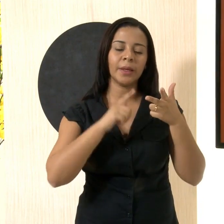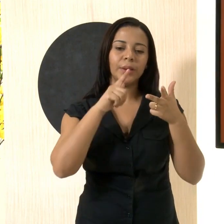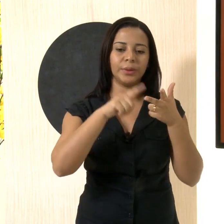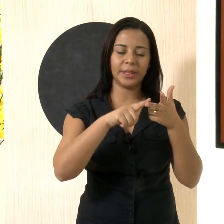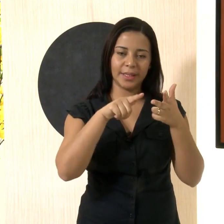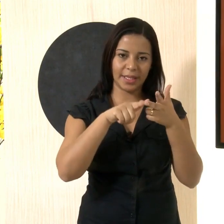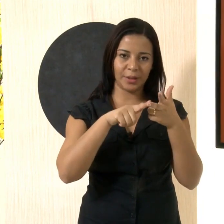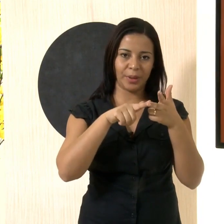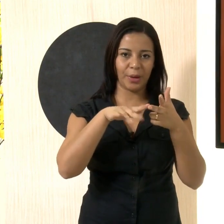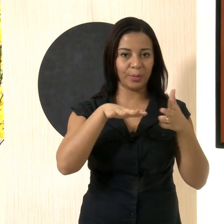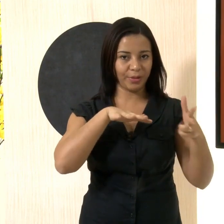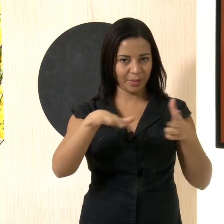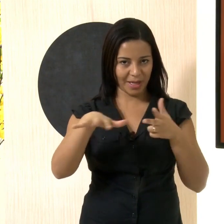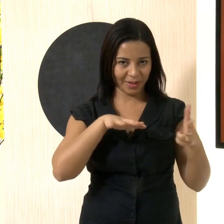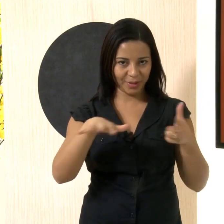O terceiro é o movimento.